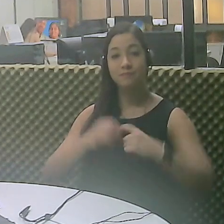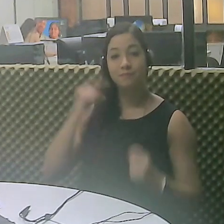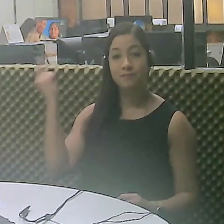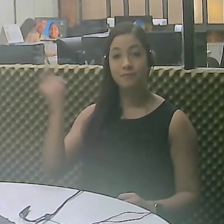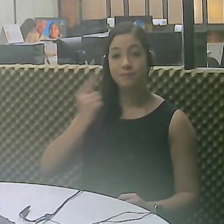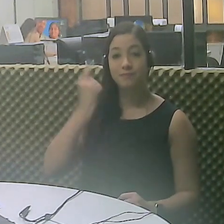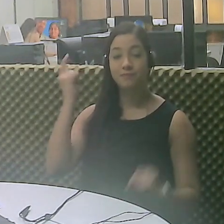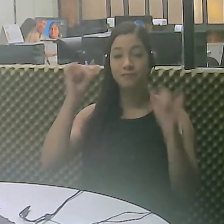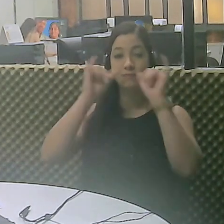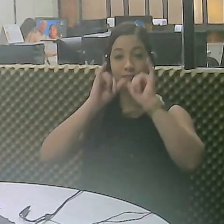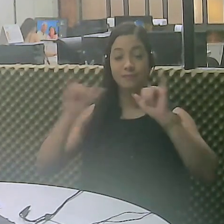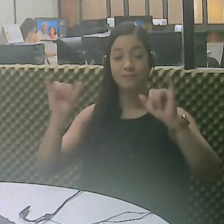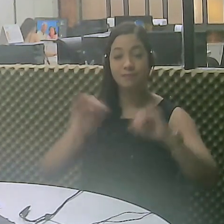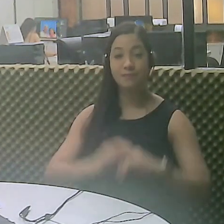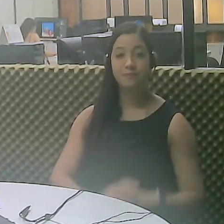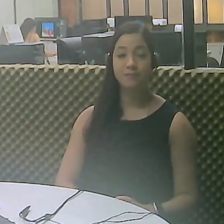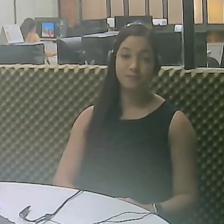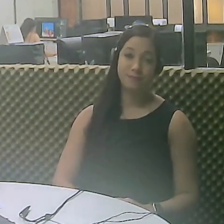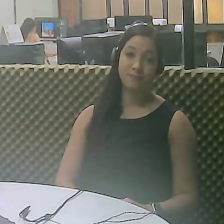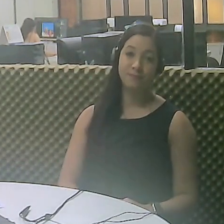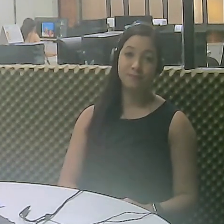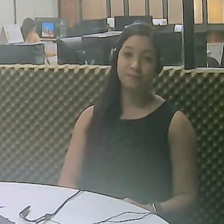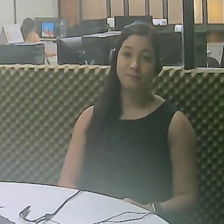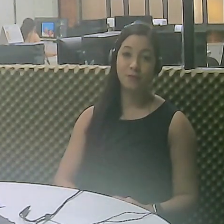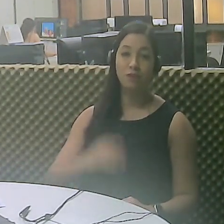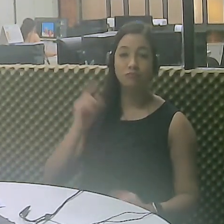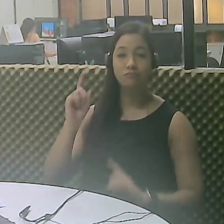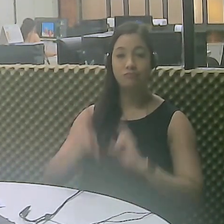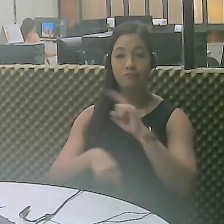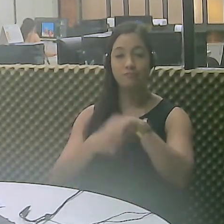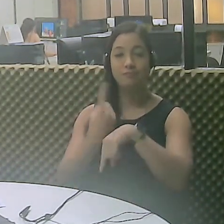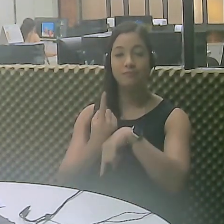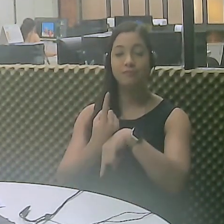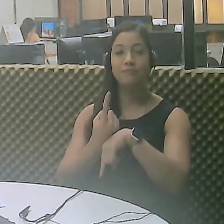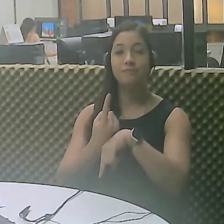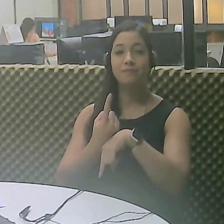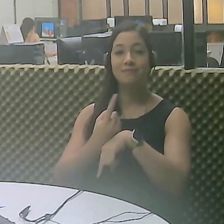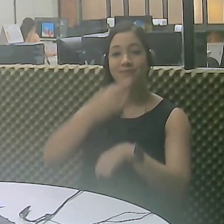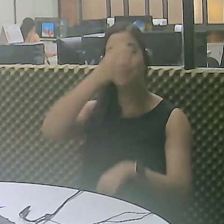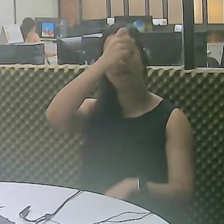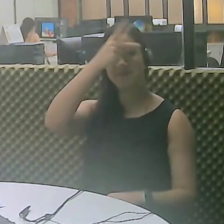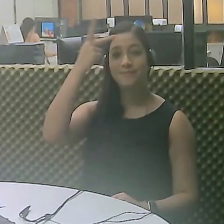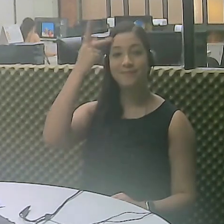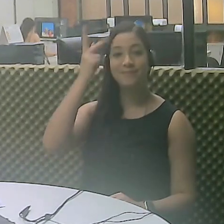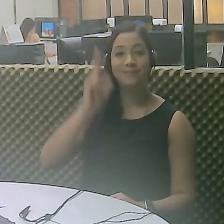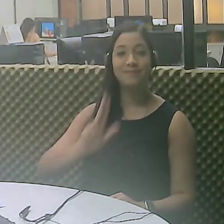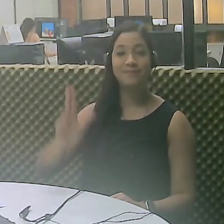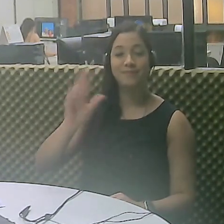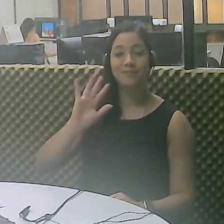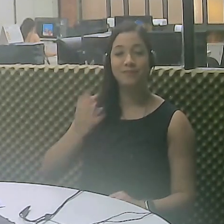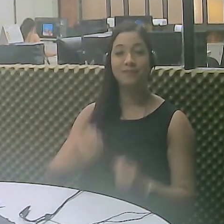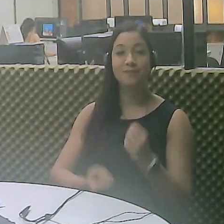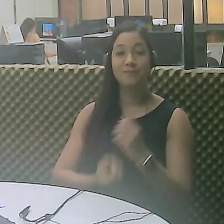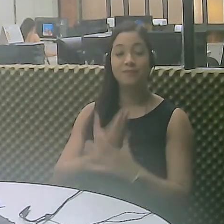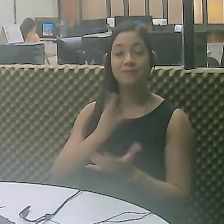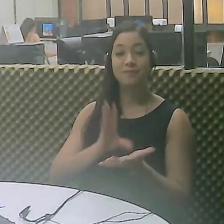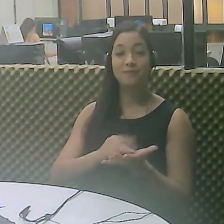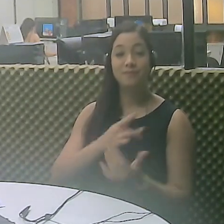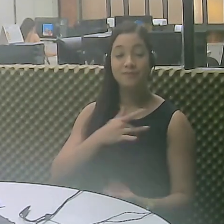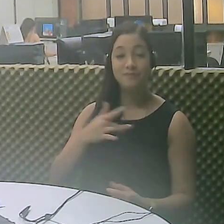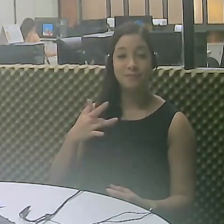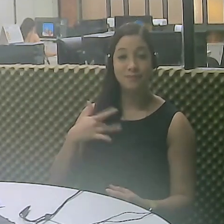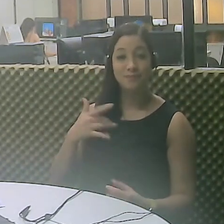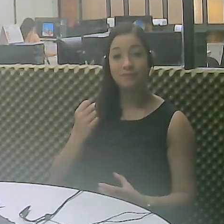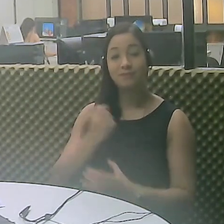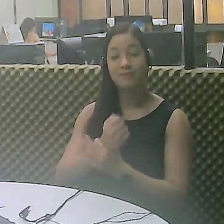já voltamos com o giro de notícias. Inovar é com a Prefeitura de Uberlândia. Ela já criou aplicativos de saúde,